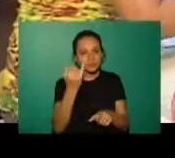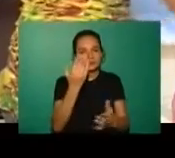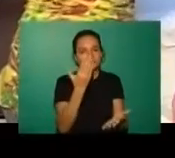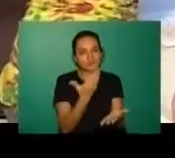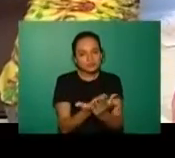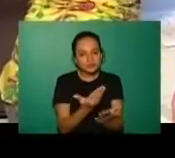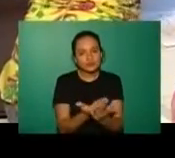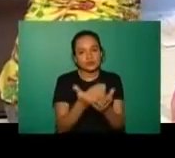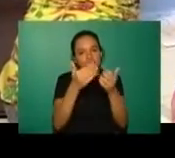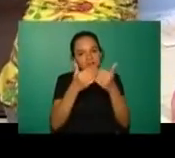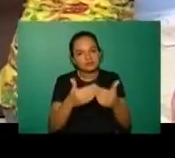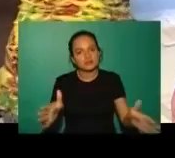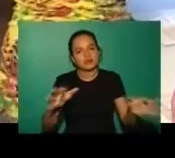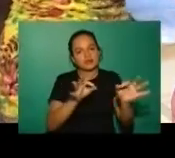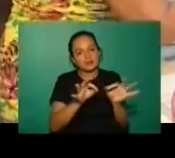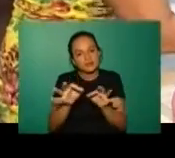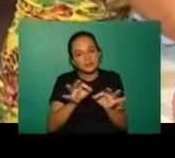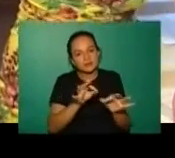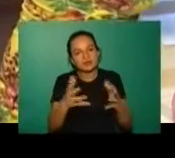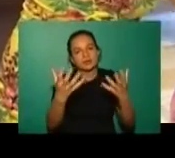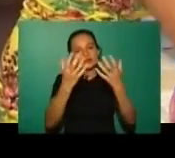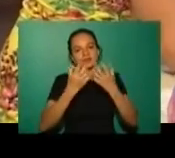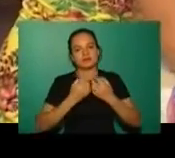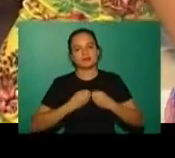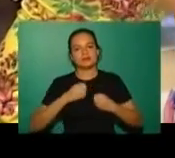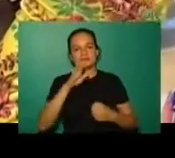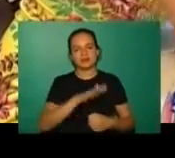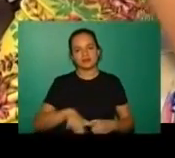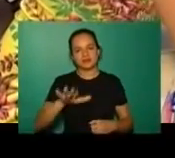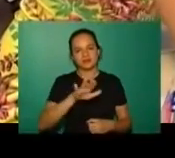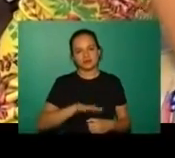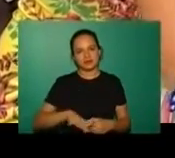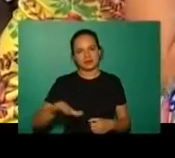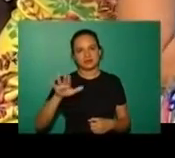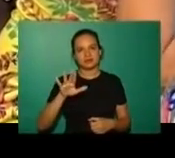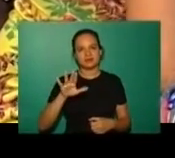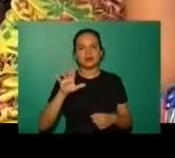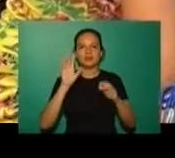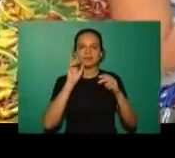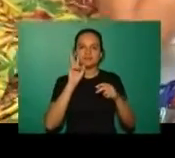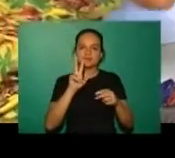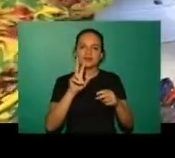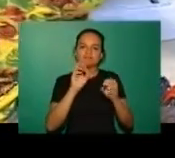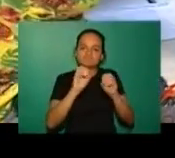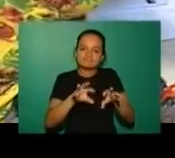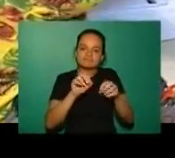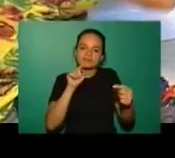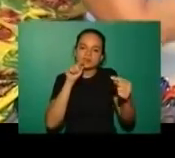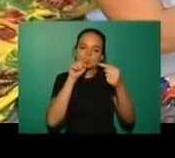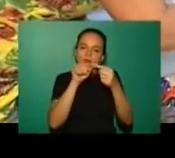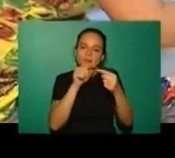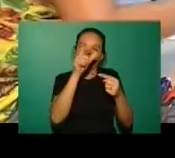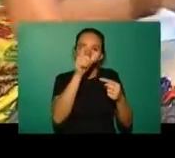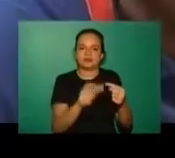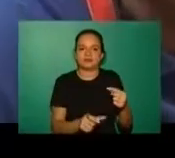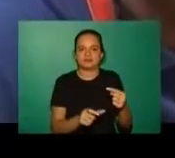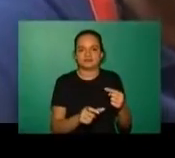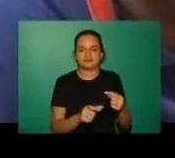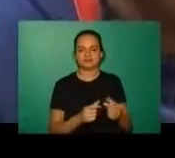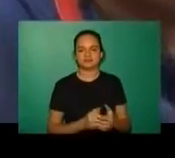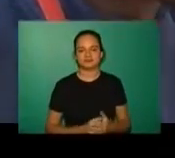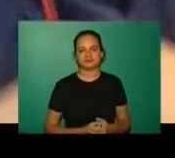se preparem para receber essas crianças para um atendimento adequado, de acordo com as suas